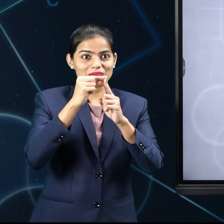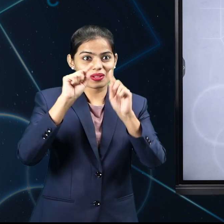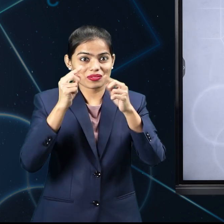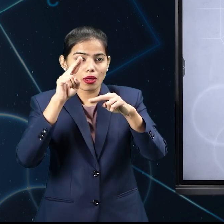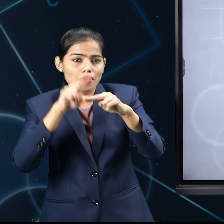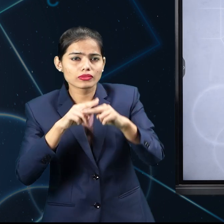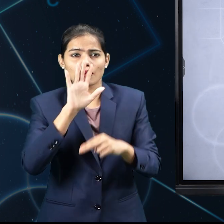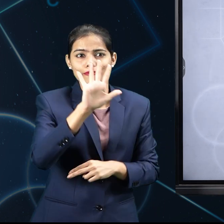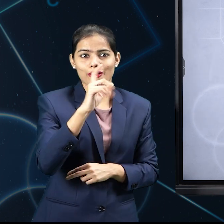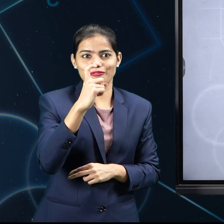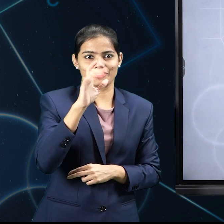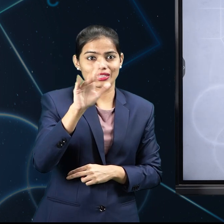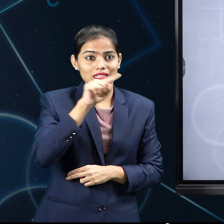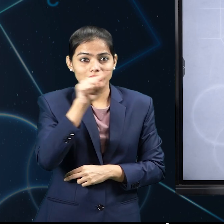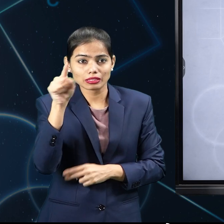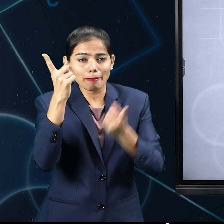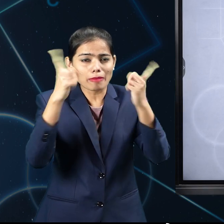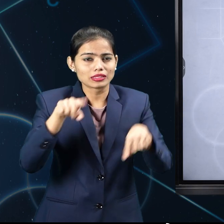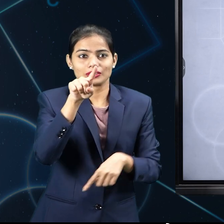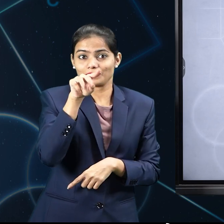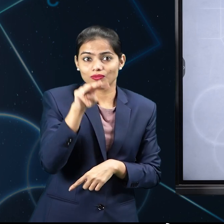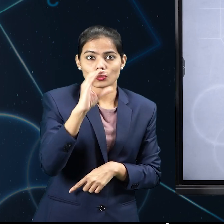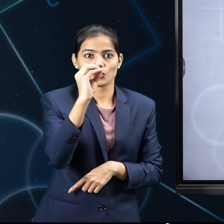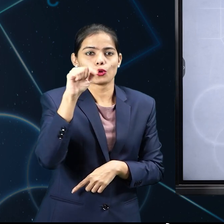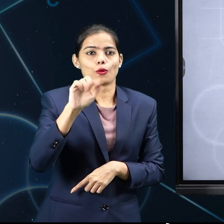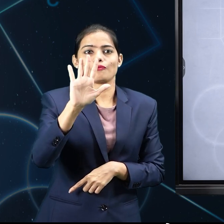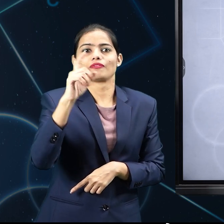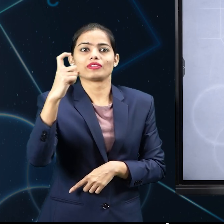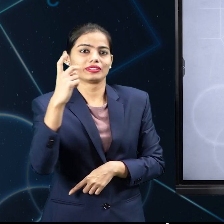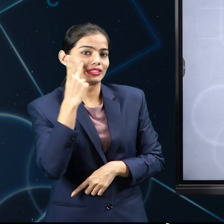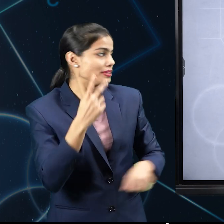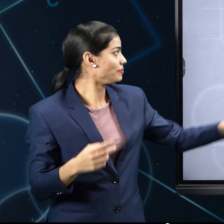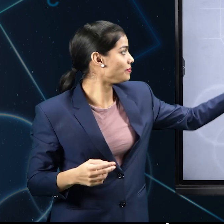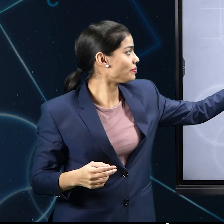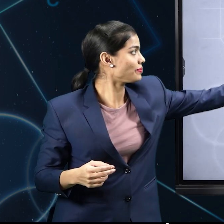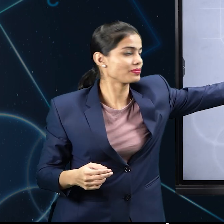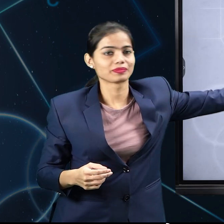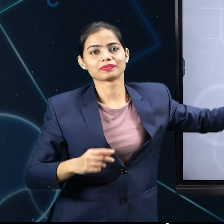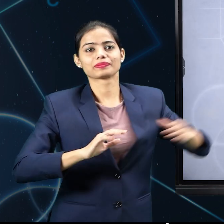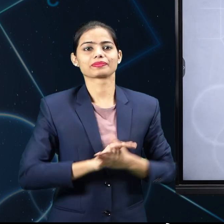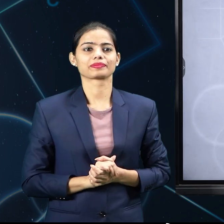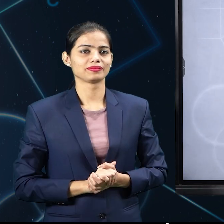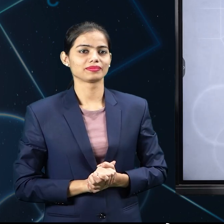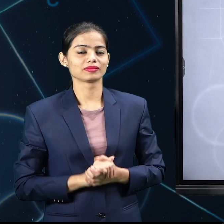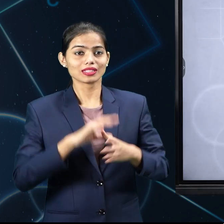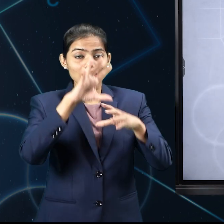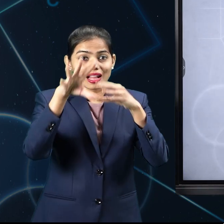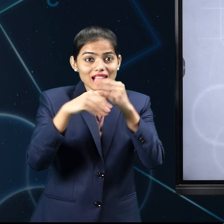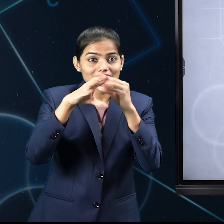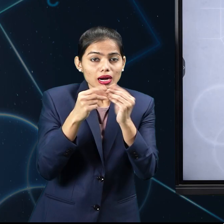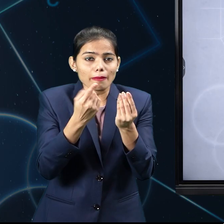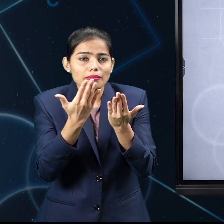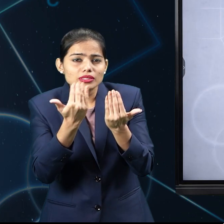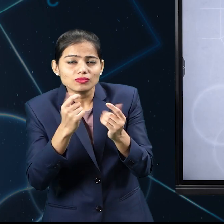म्हणजे 0.575. प्रत्येक मूलभूत घटनांची संभाव्यता मिळून 1 होते. दॅट इज P